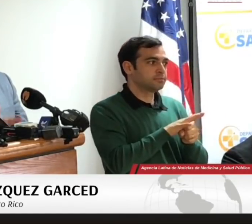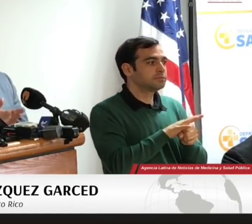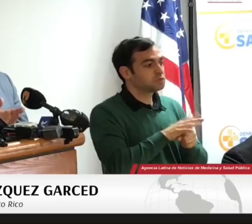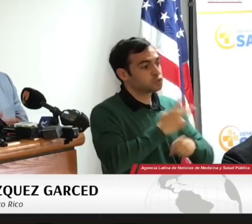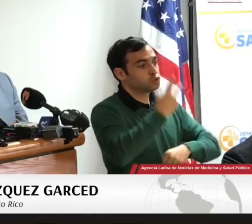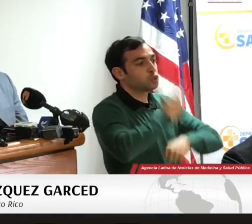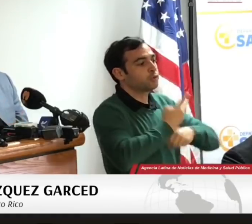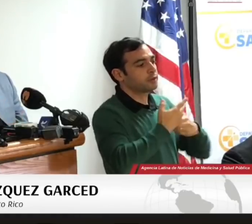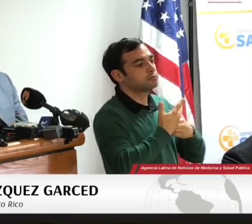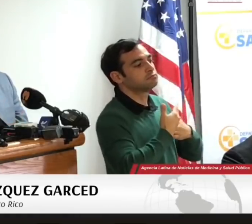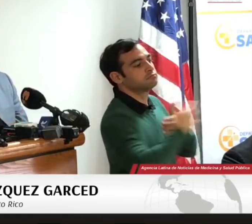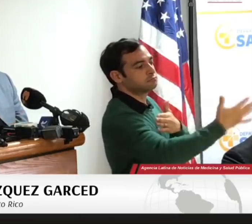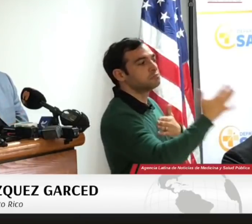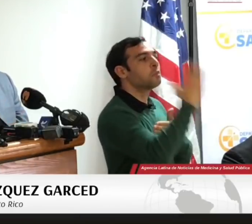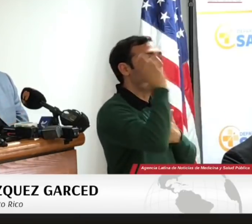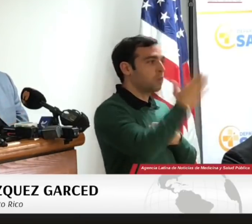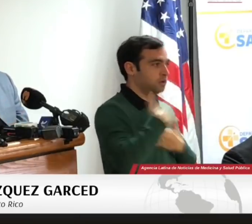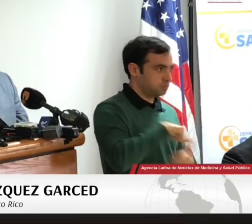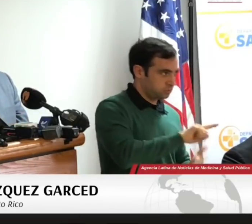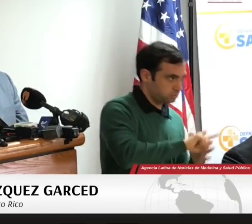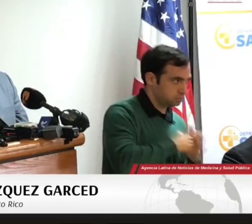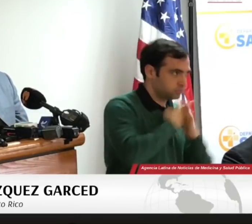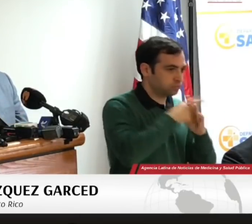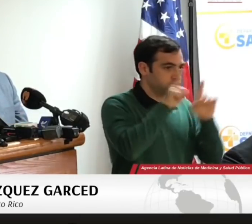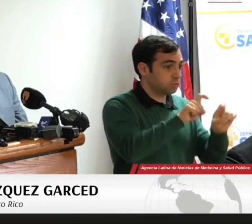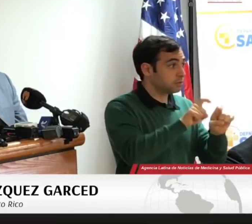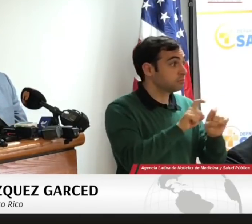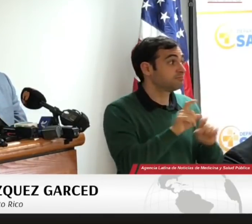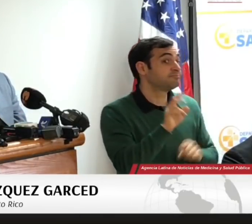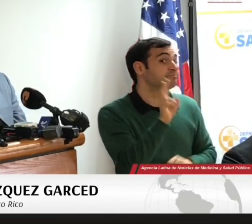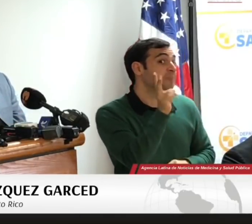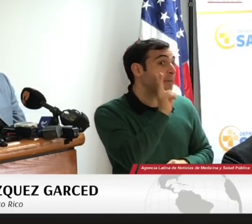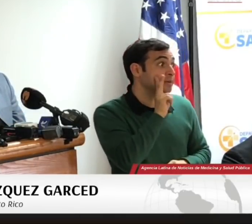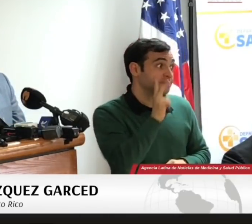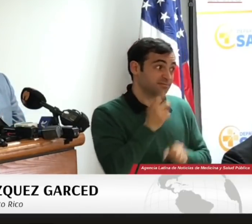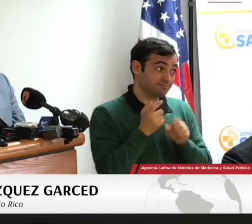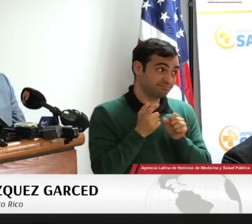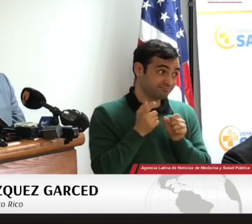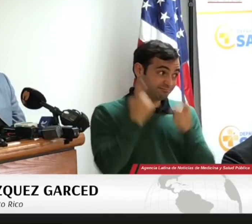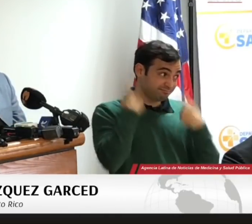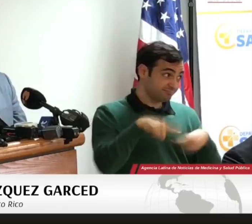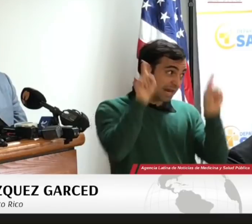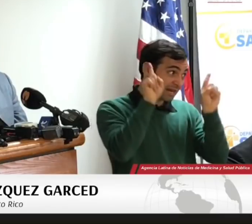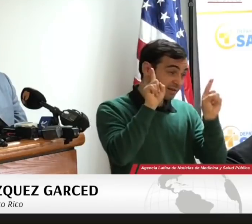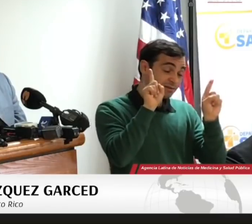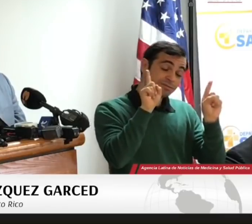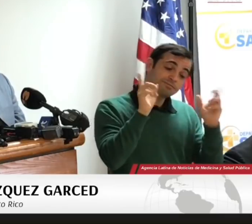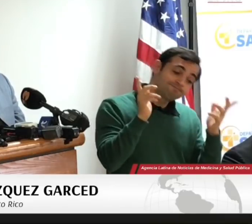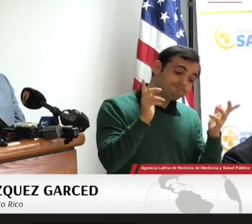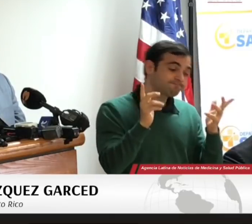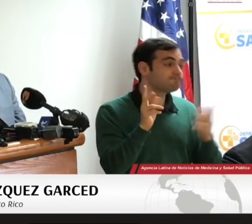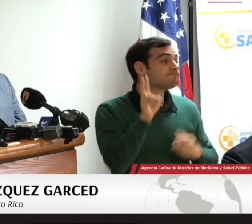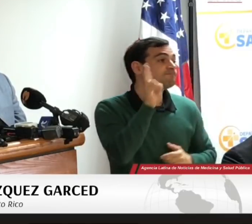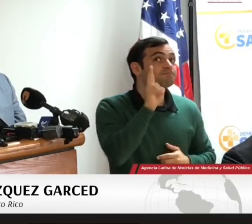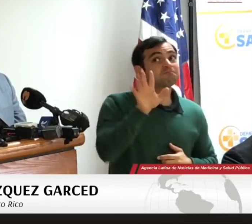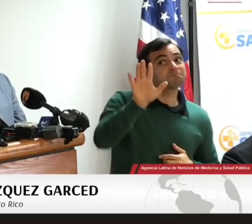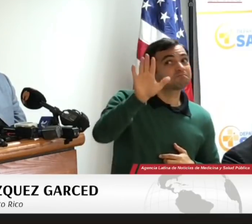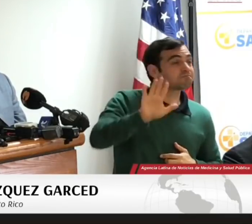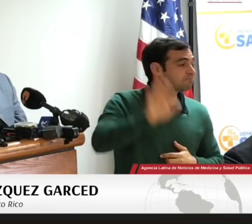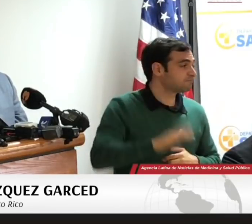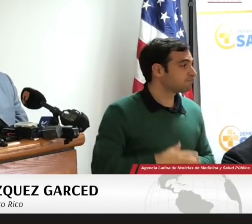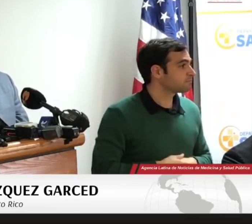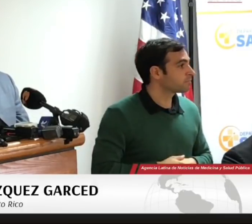horas, así que el tiempo nos dirá si hay cumplimiento o si cuál será la situación de ellos en ese momento. Tenemos un